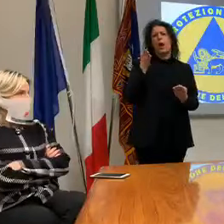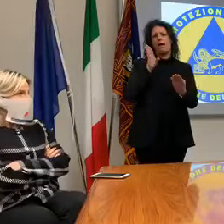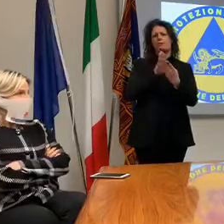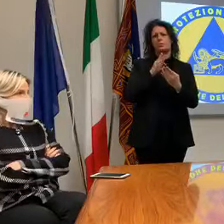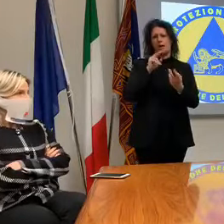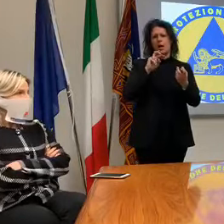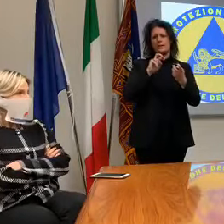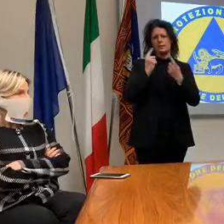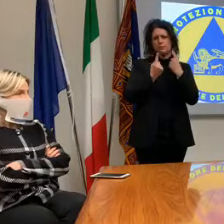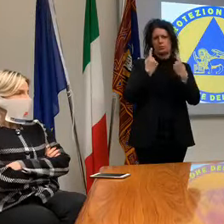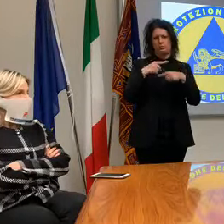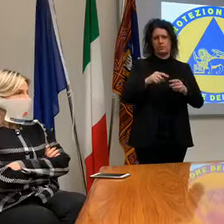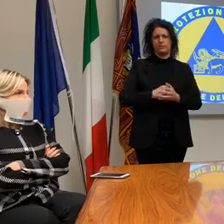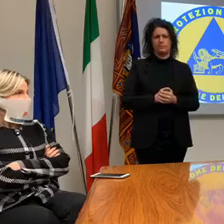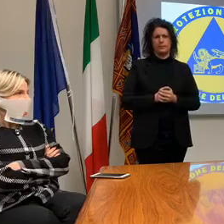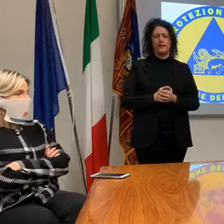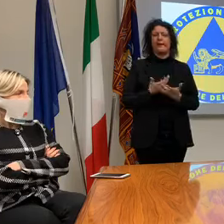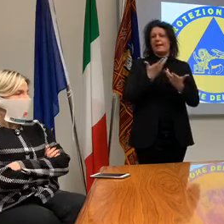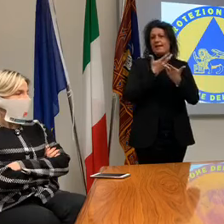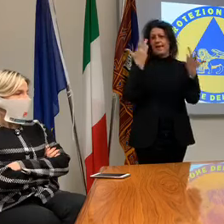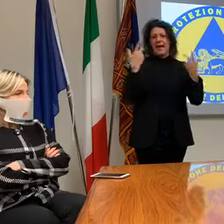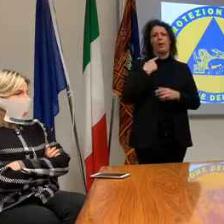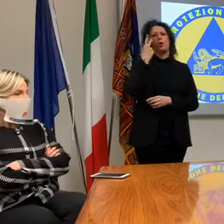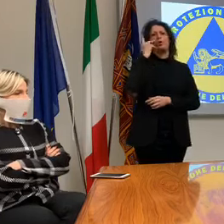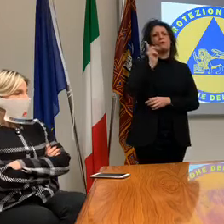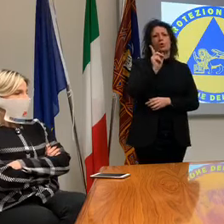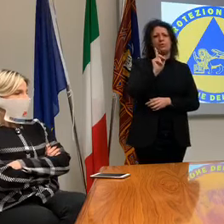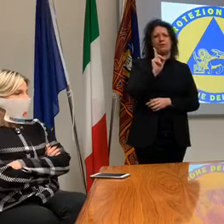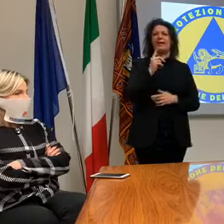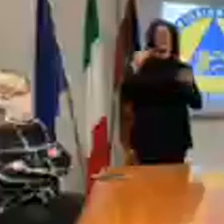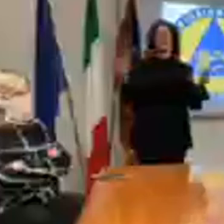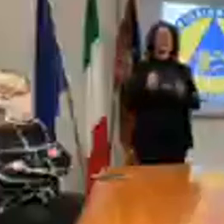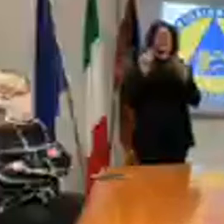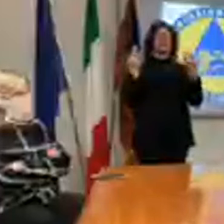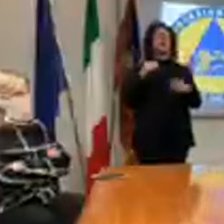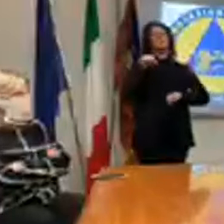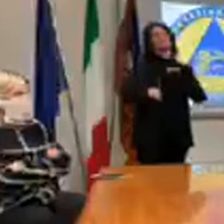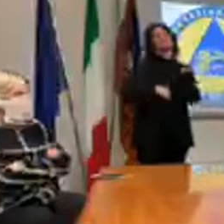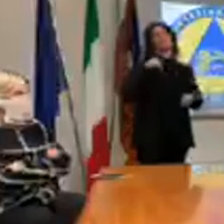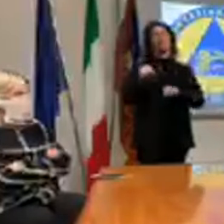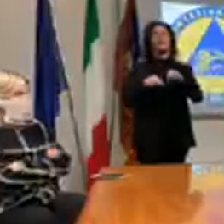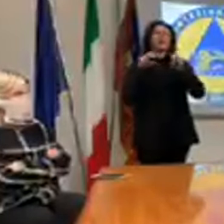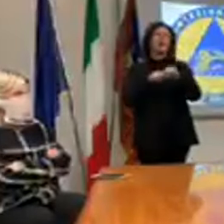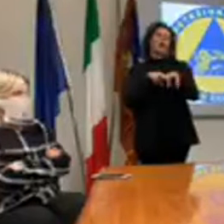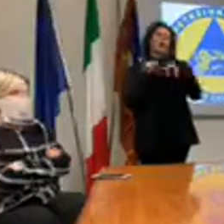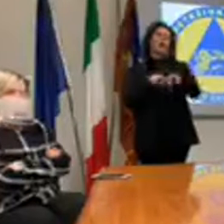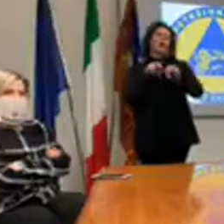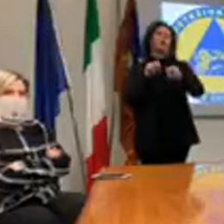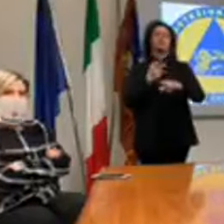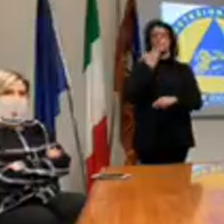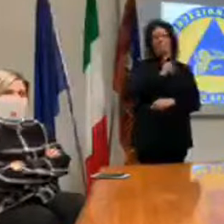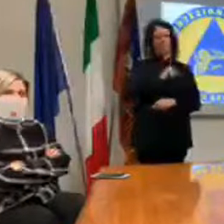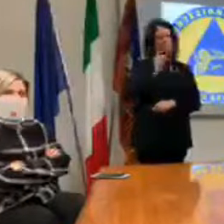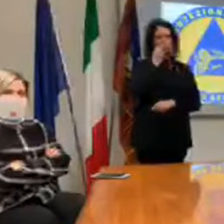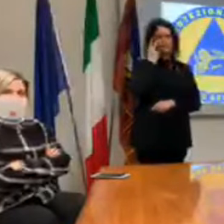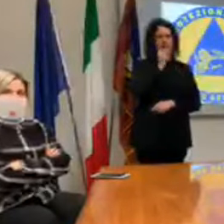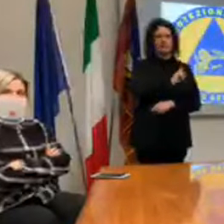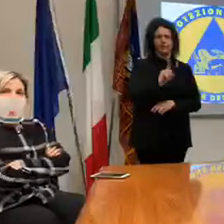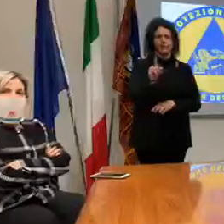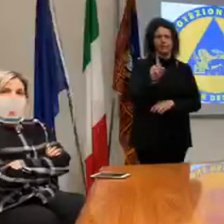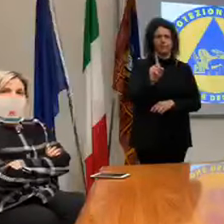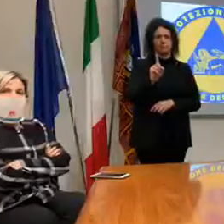voglio vedere, non voglio vedere scampagnate, biciclettate, corsette, altre robe del genere. Non si offenda nessuno, qualcuno dice ma dai è un dittatore.